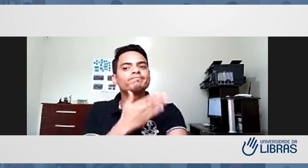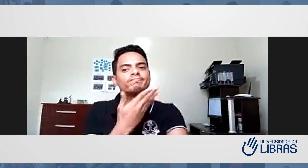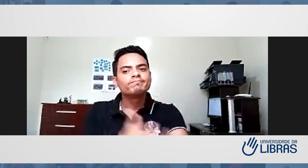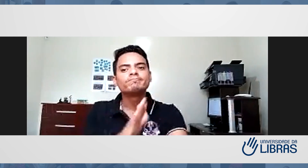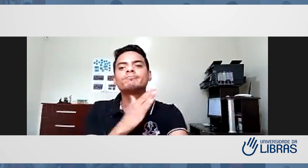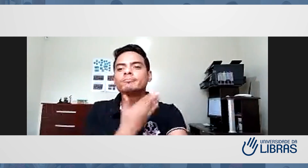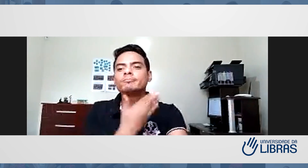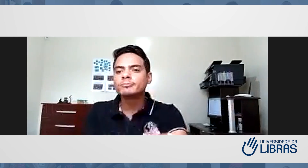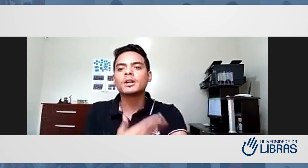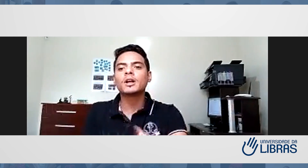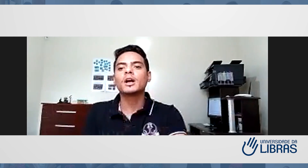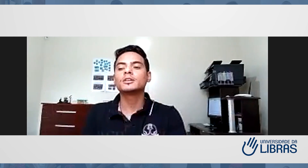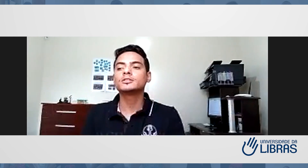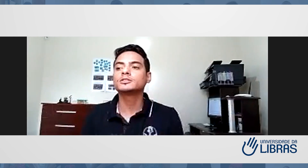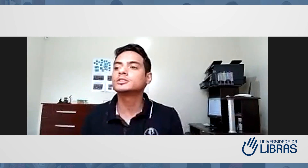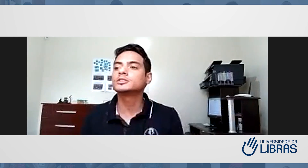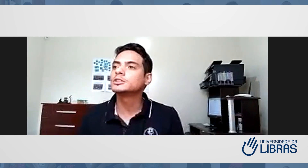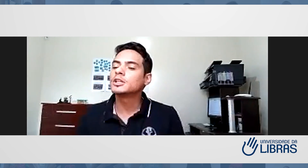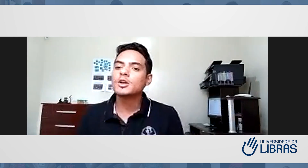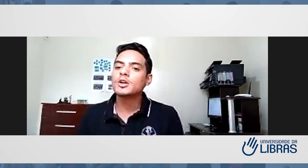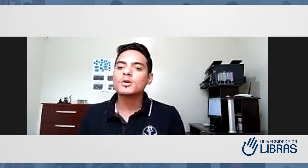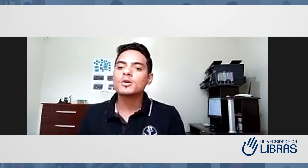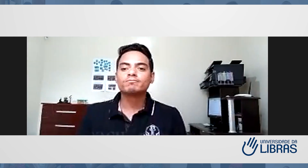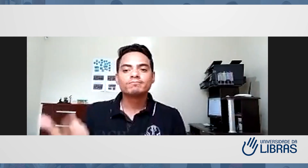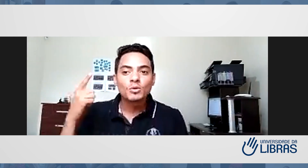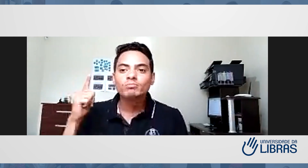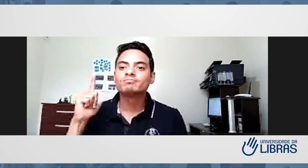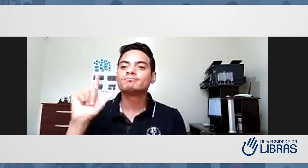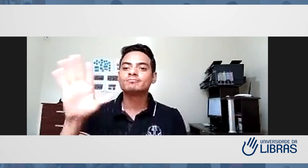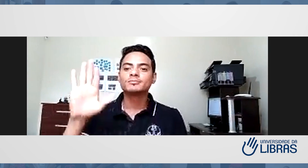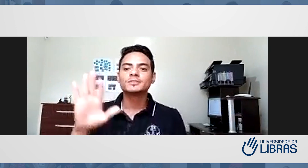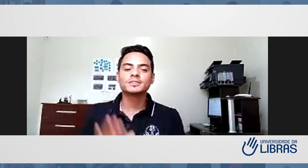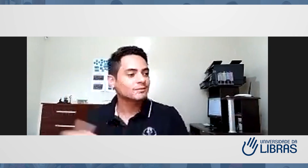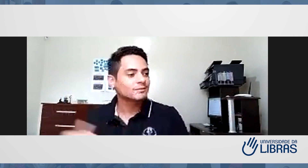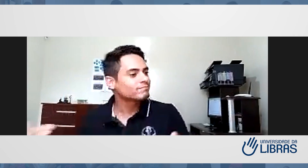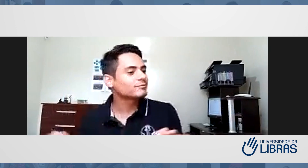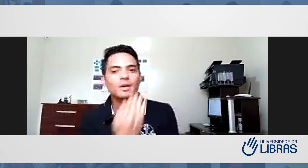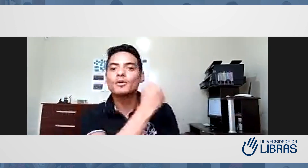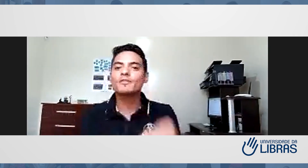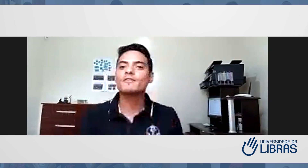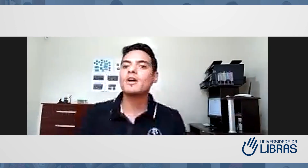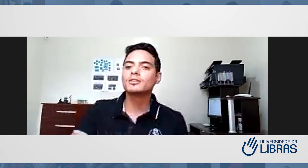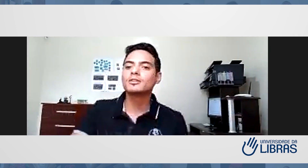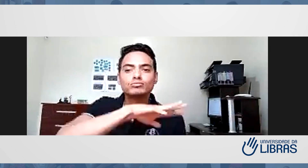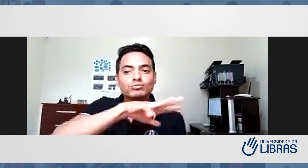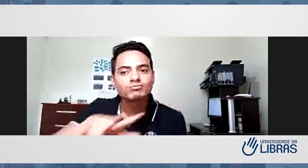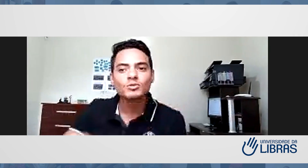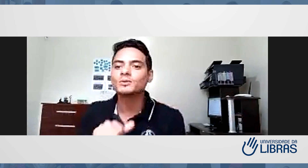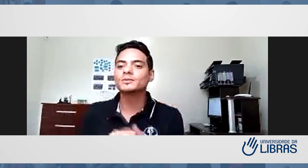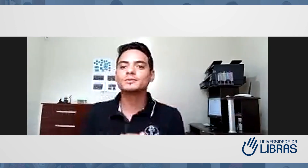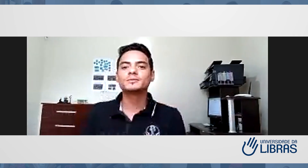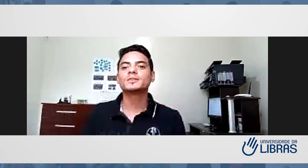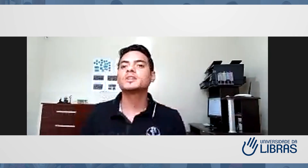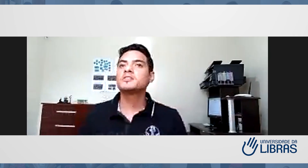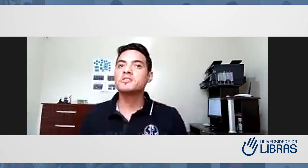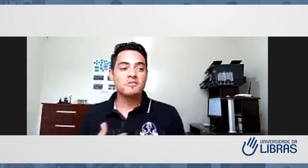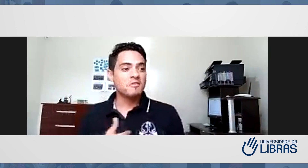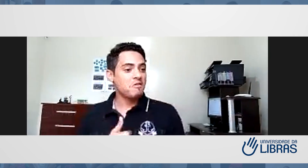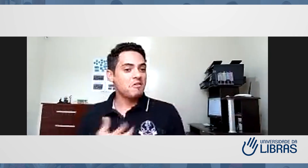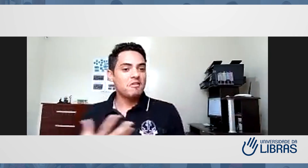surdo na parte da manhã e depois na parte da tarde ele trabalha em outro lugar acompanhando outro aluno surdo, fazendo a diferença